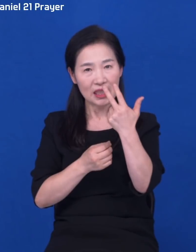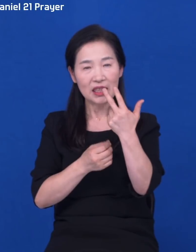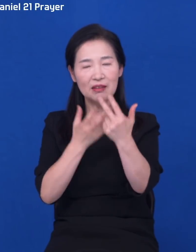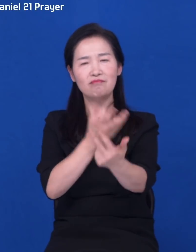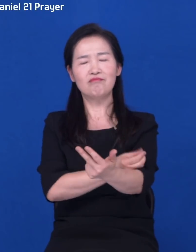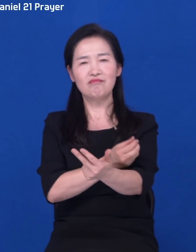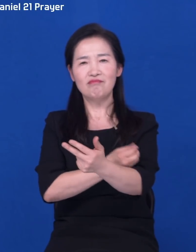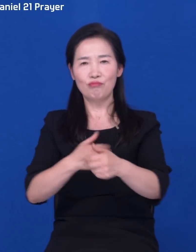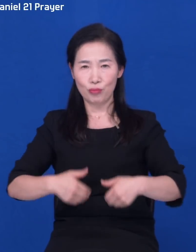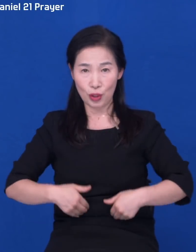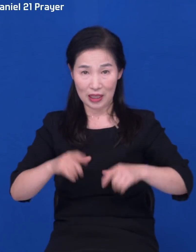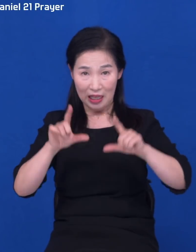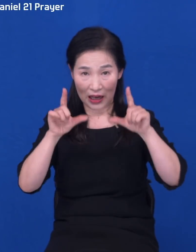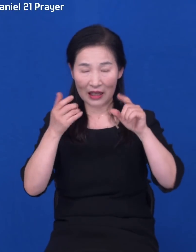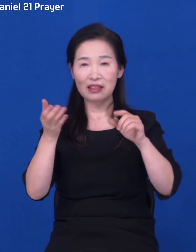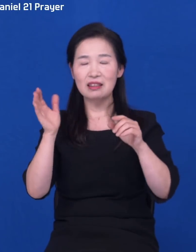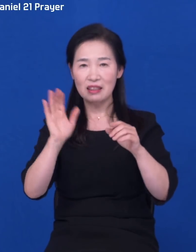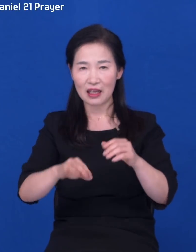날인데 제가 실은